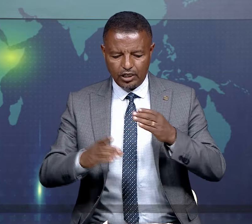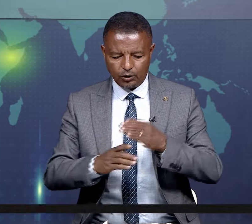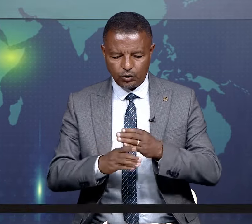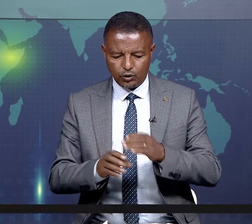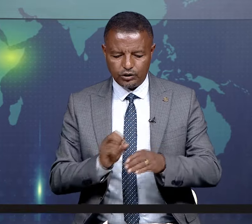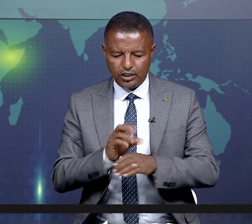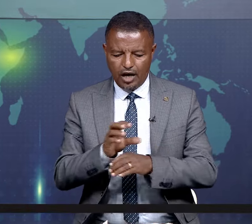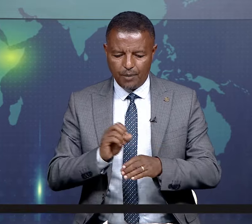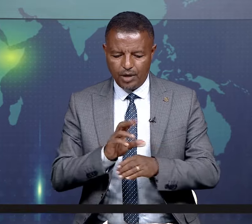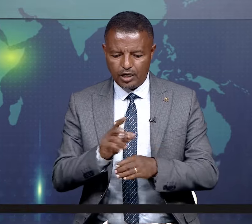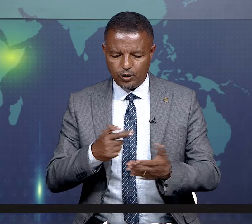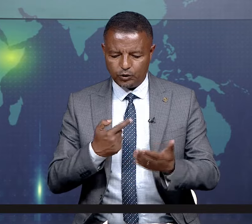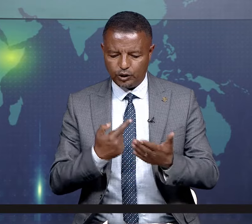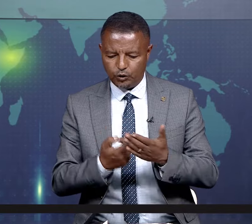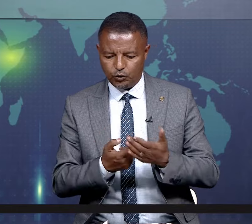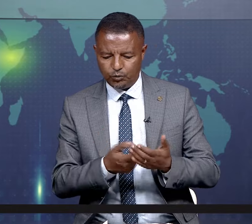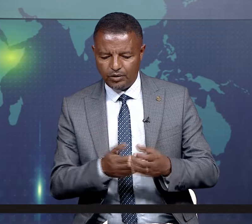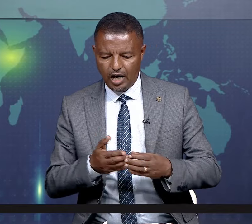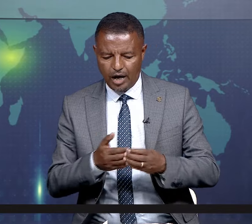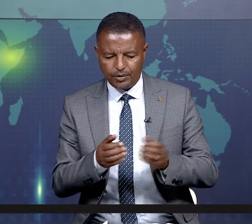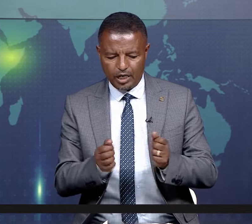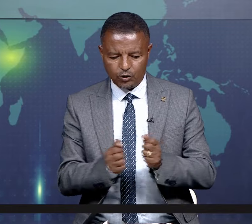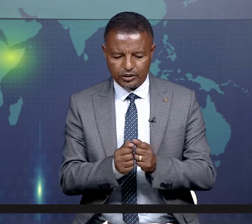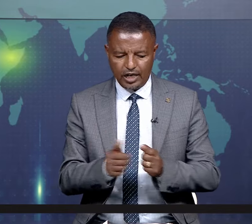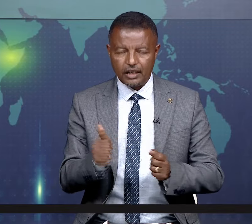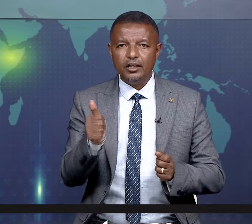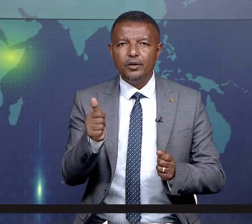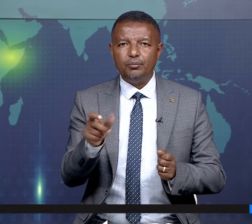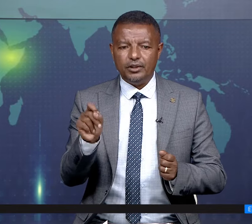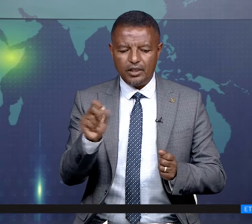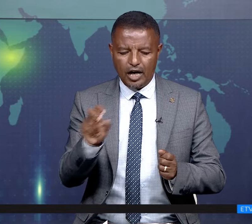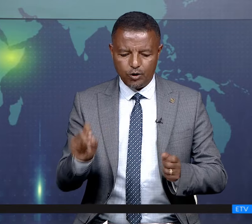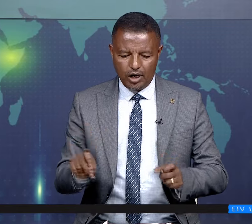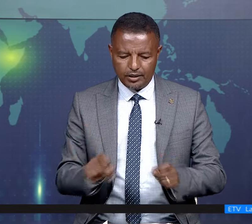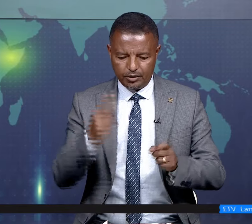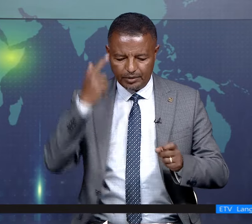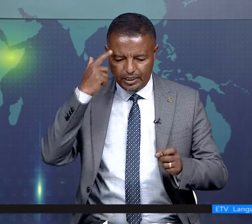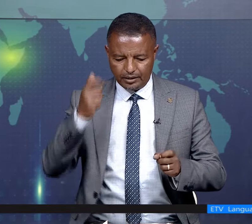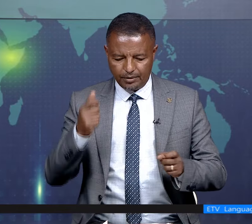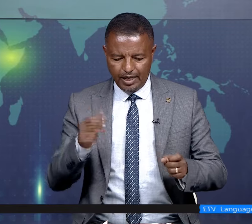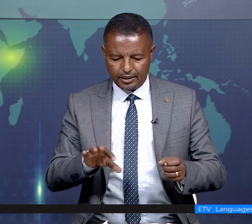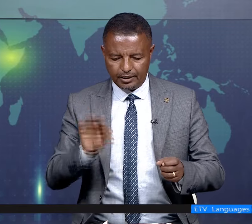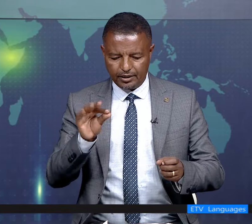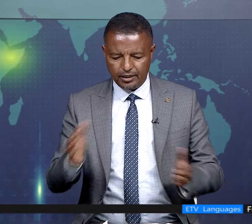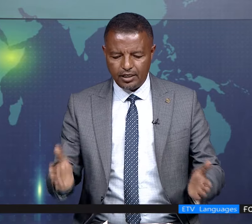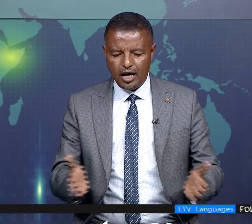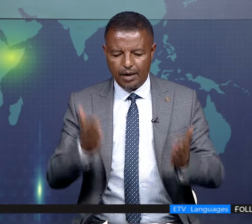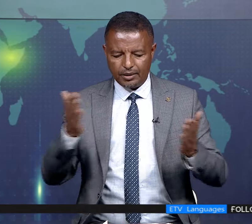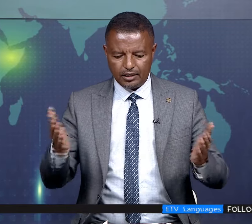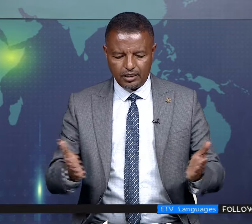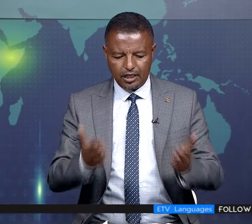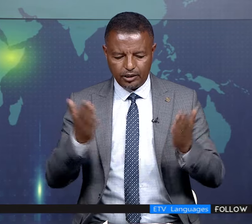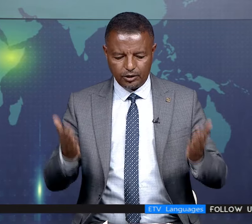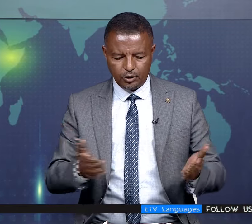ኮንትራክተሮች፣ አማካሪዎች እንዲሁም አመራሮች ጋር በአድዋ ድል መታሰቢያ ተገኝተን አበረታታቸውን